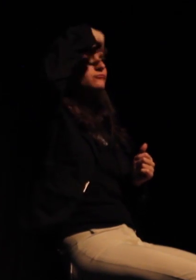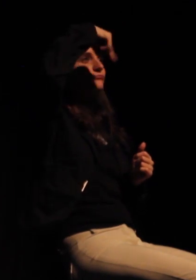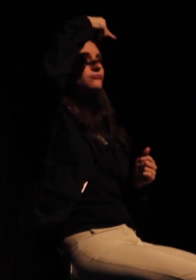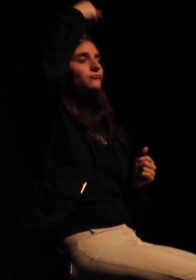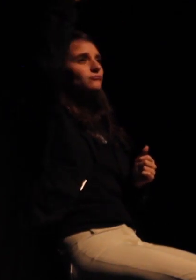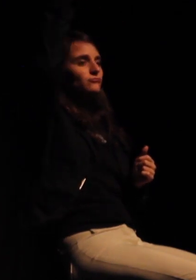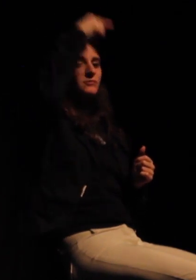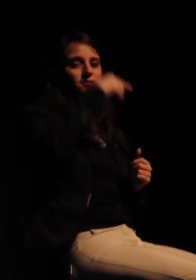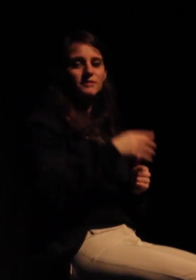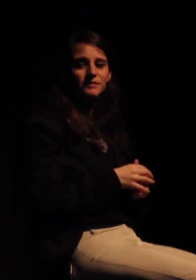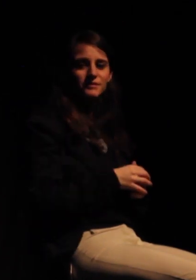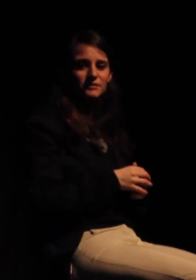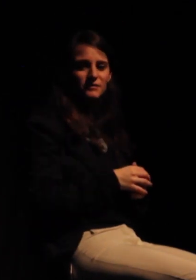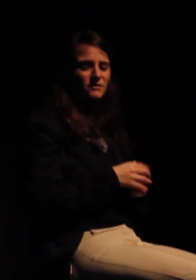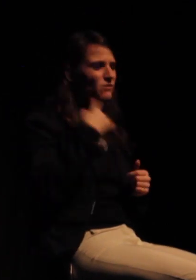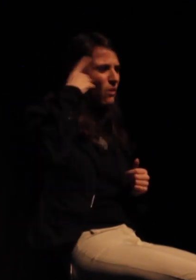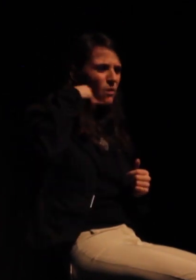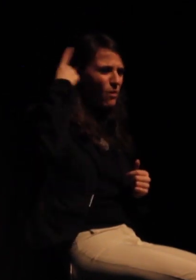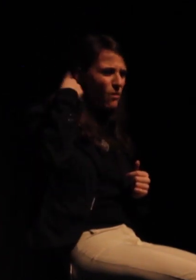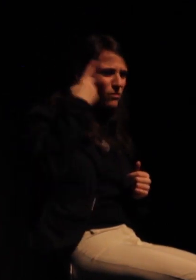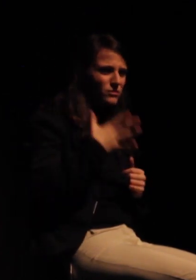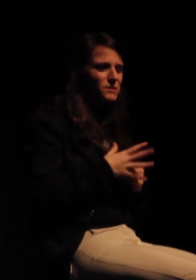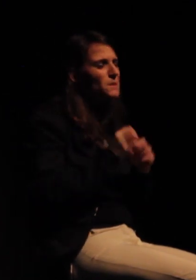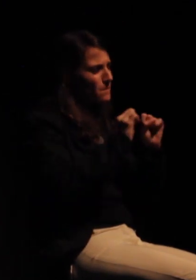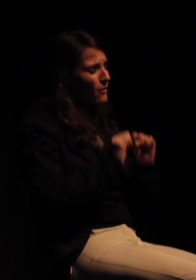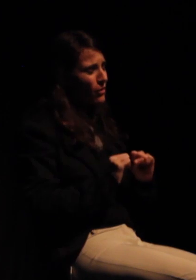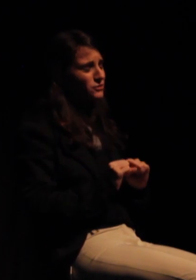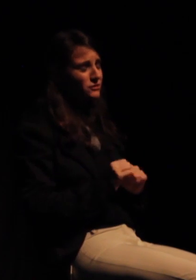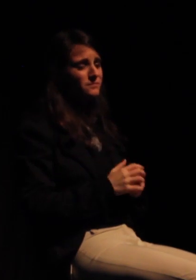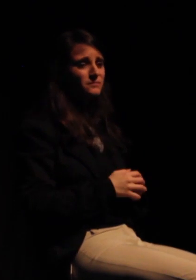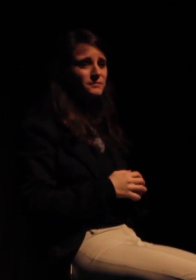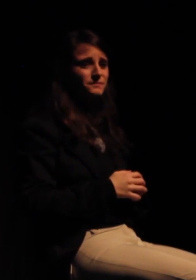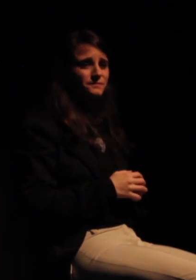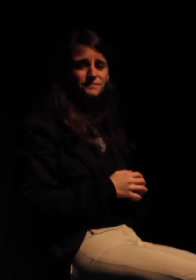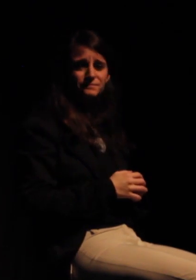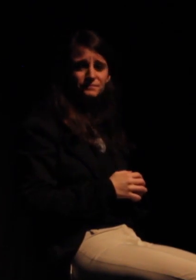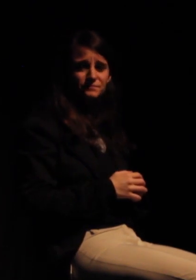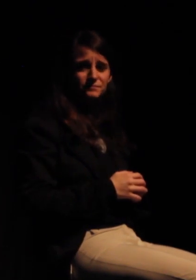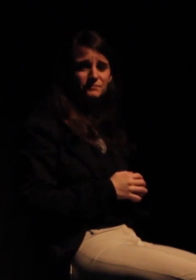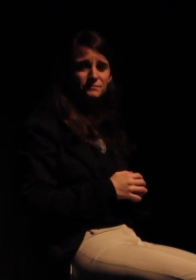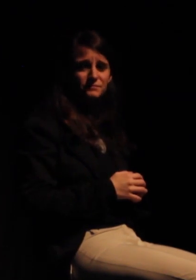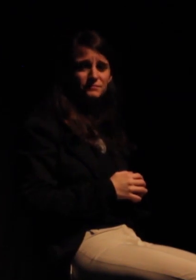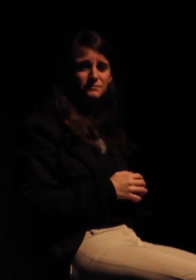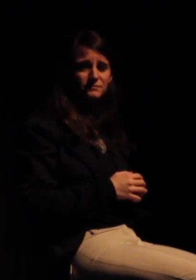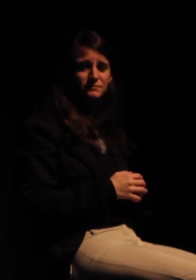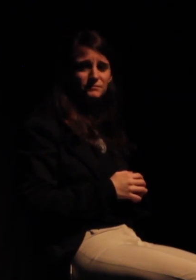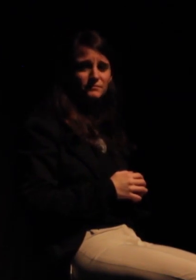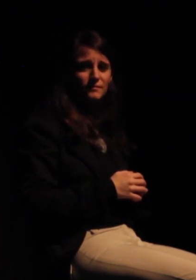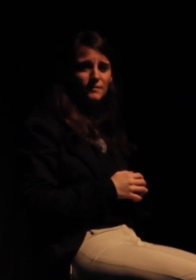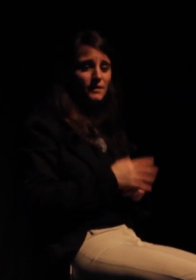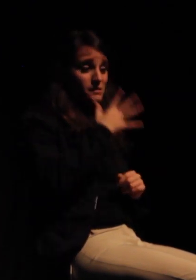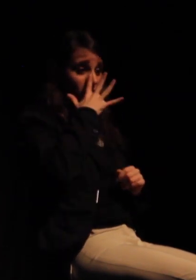um outro lado falou assim, ah, isso é muito louco. Ela falou assim, pode ser louco. E a Ruth falou, você quer dizer